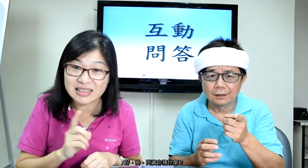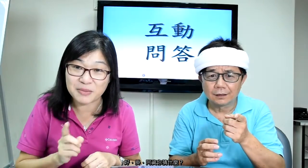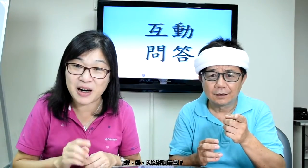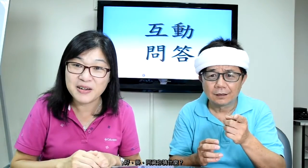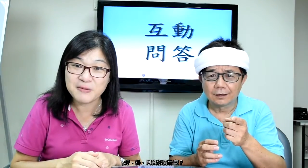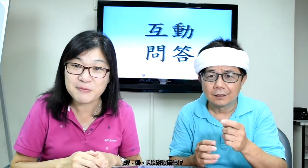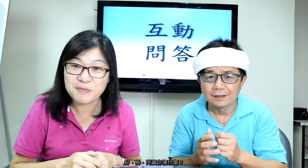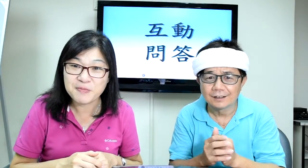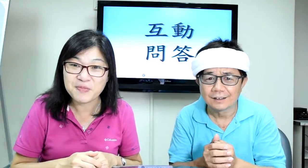什么？